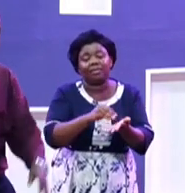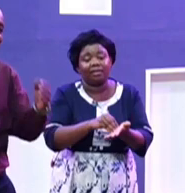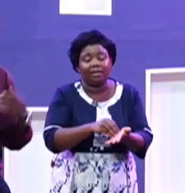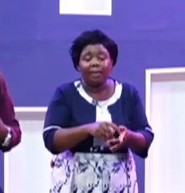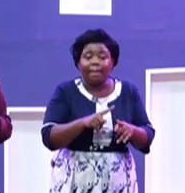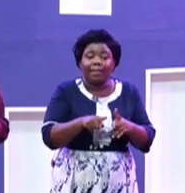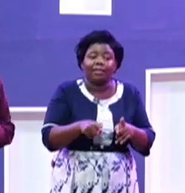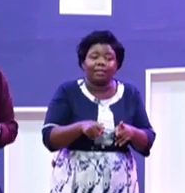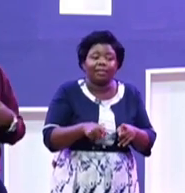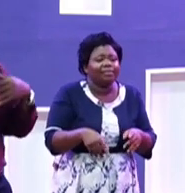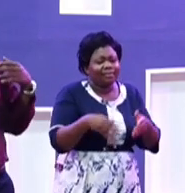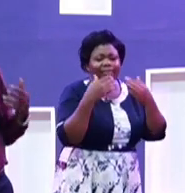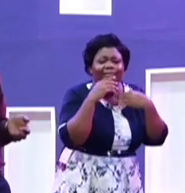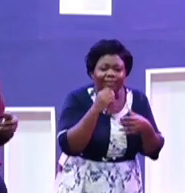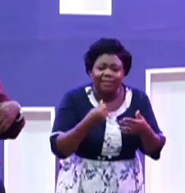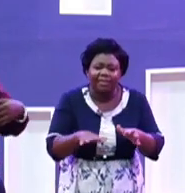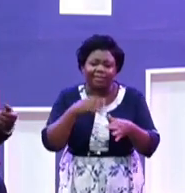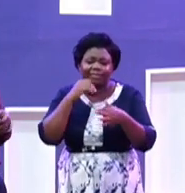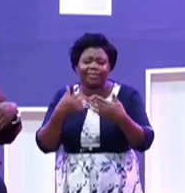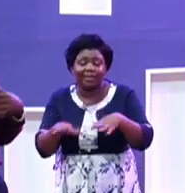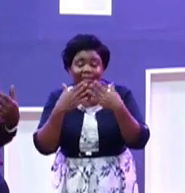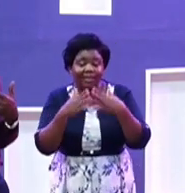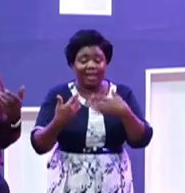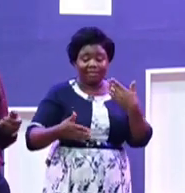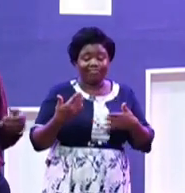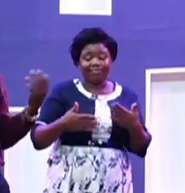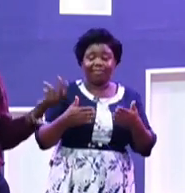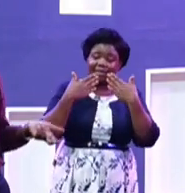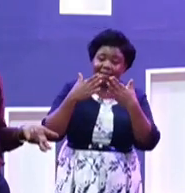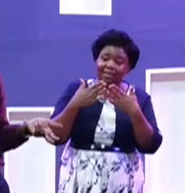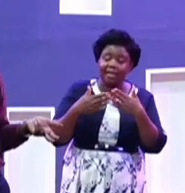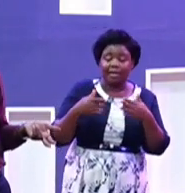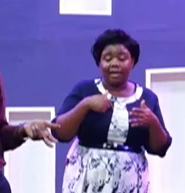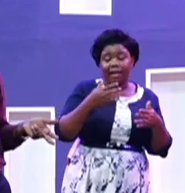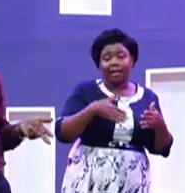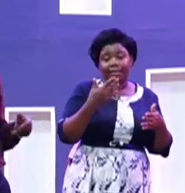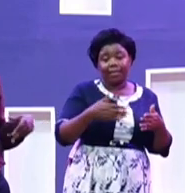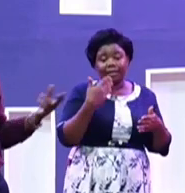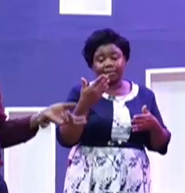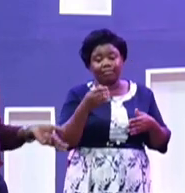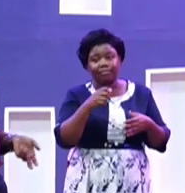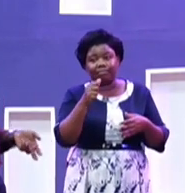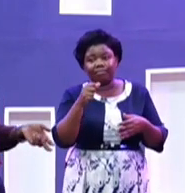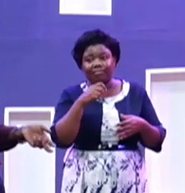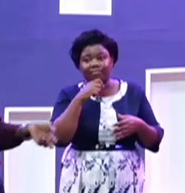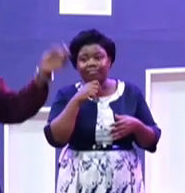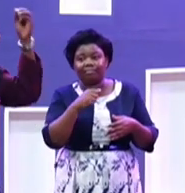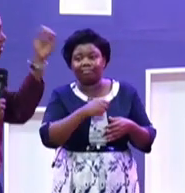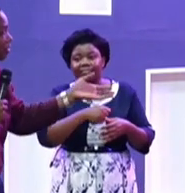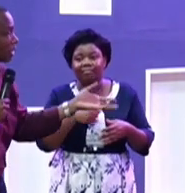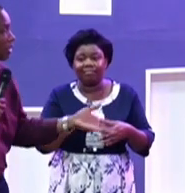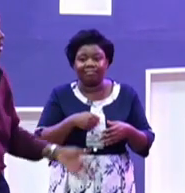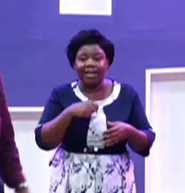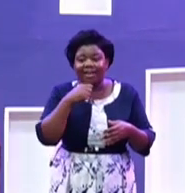oli bale dadi bale nnyo dadi n'asanyuka n'asiima n'akulaga nti nina bazukulu bange babiri bajja kumalako ebintu bya